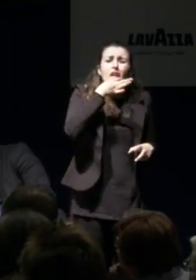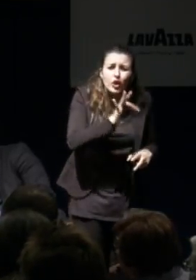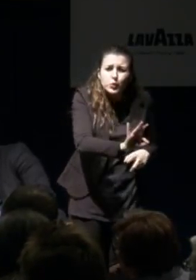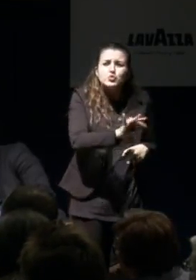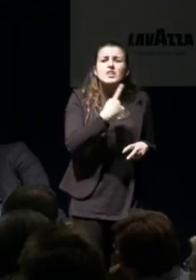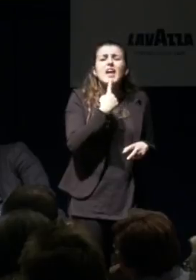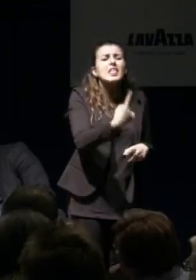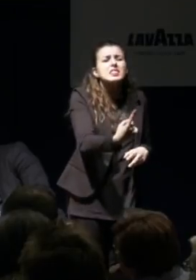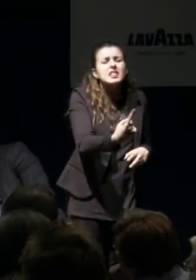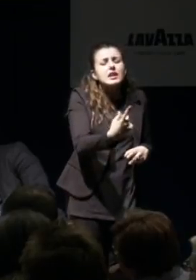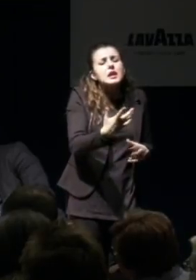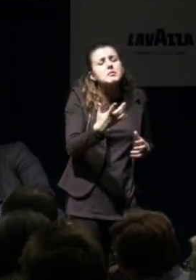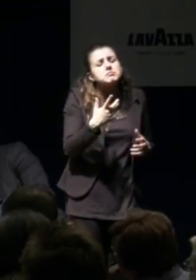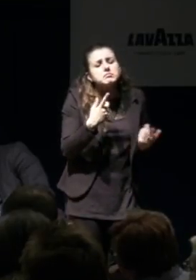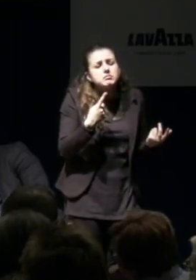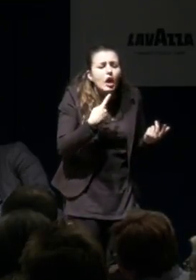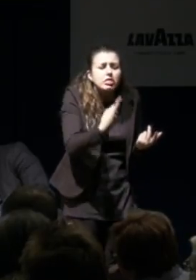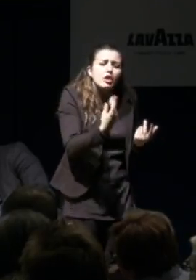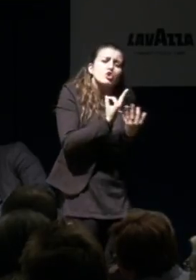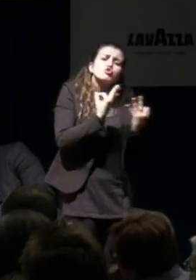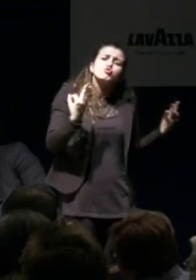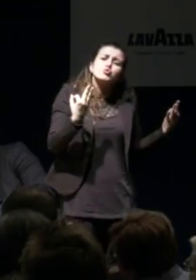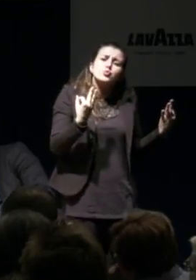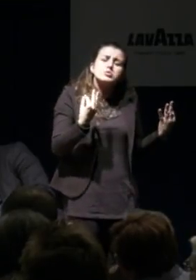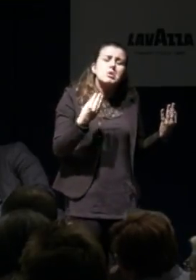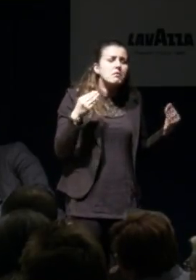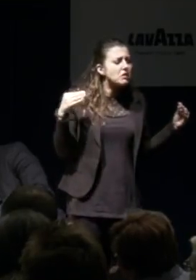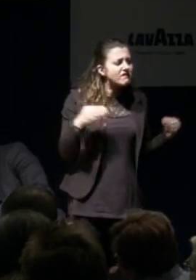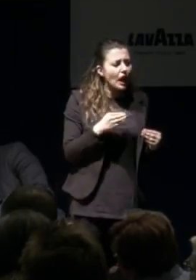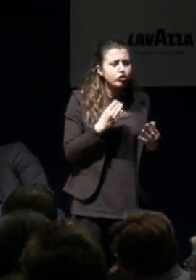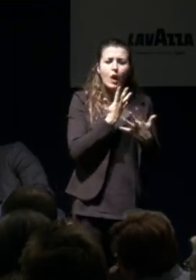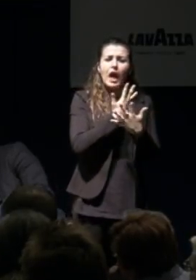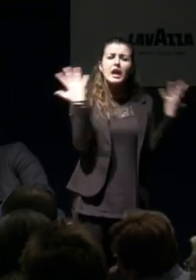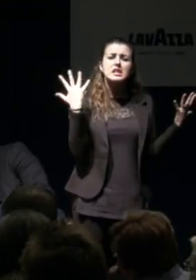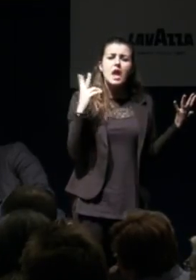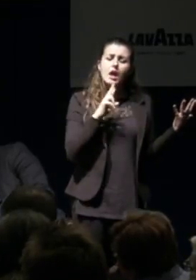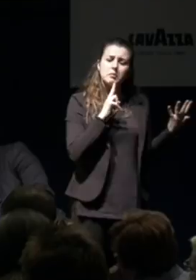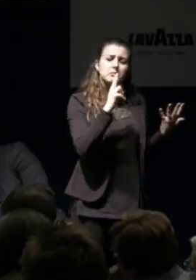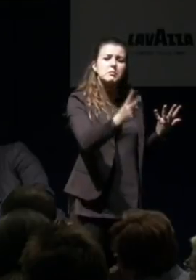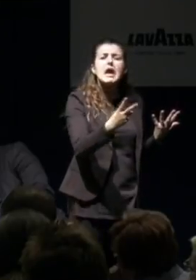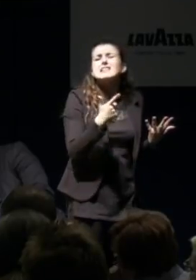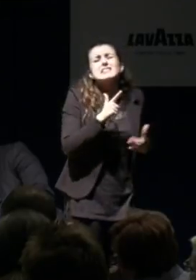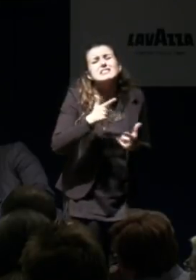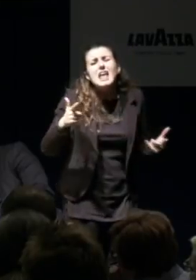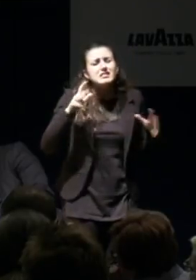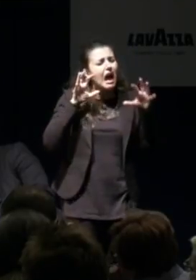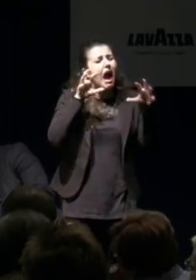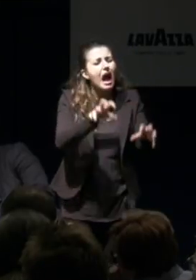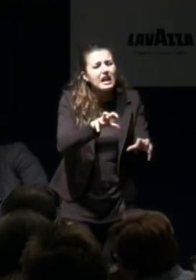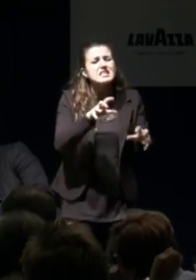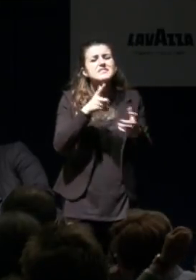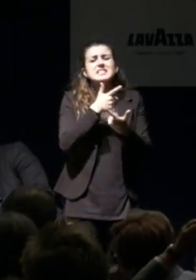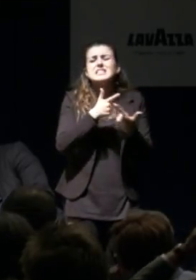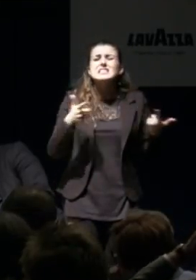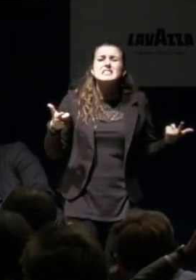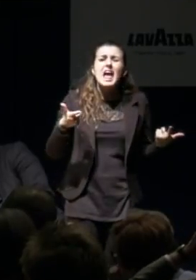dire quello che c'era da dire con estrema chiarezza e freddezza senza nessun tipo di aggressività nei